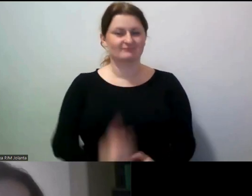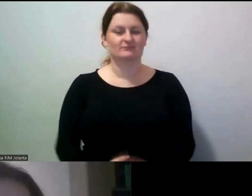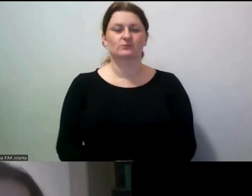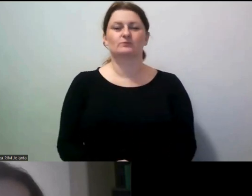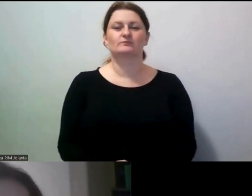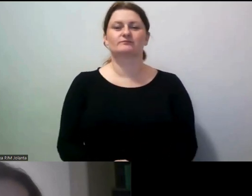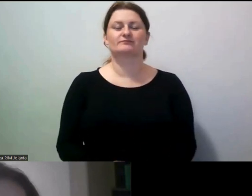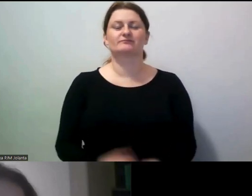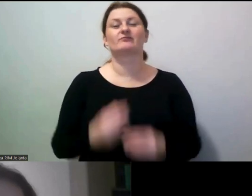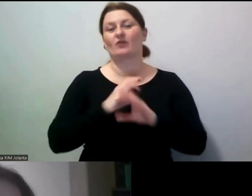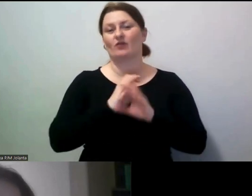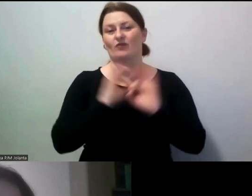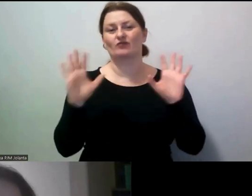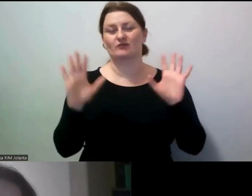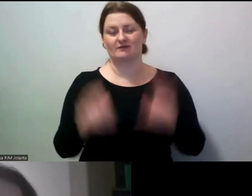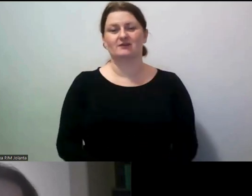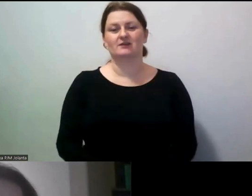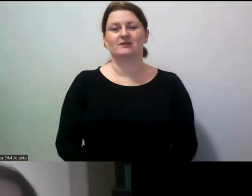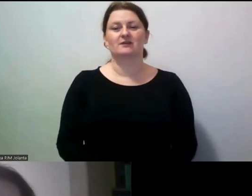Oczywiście.